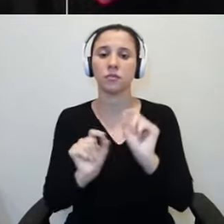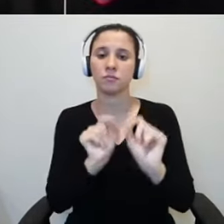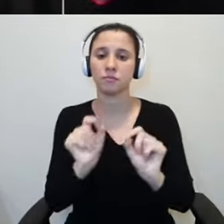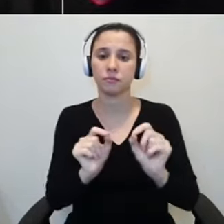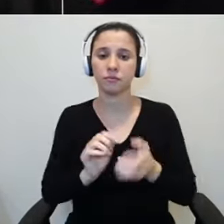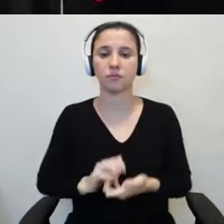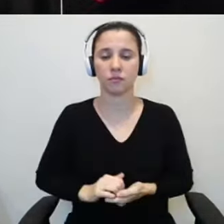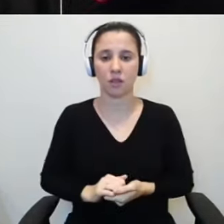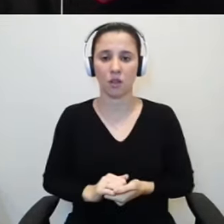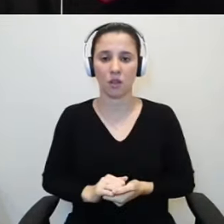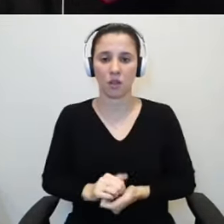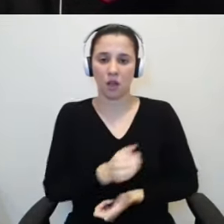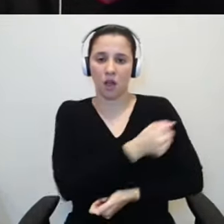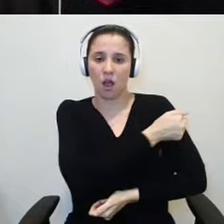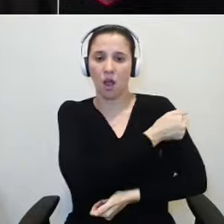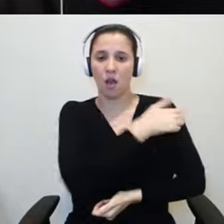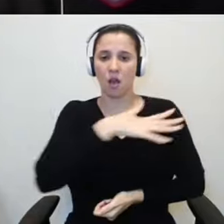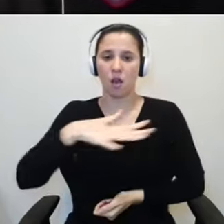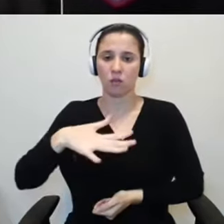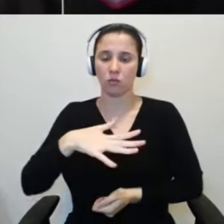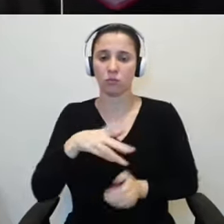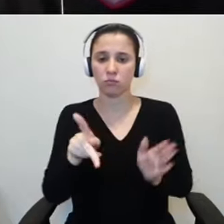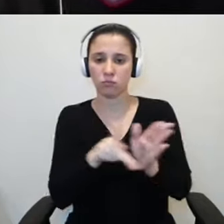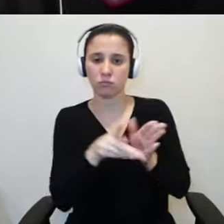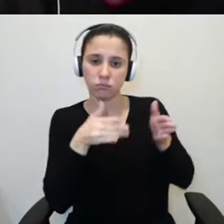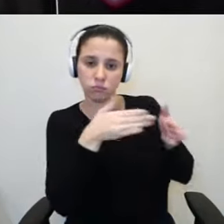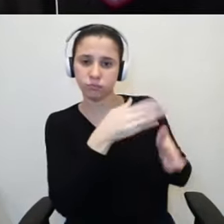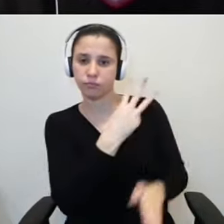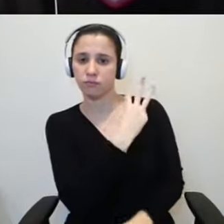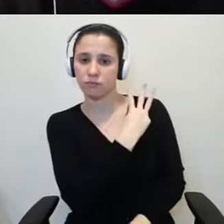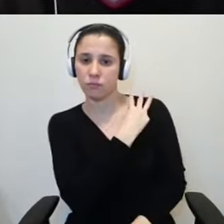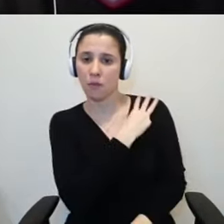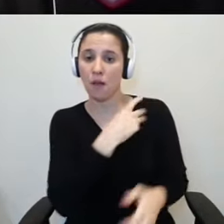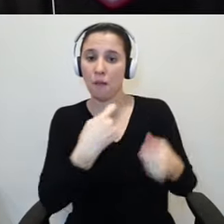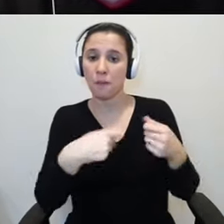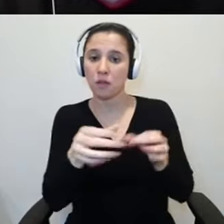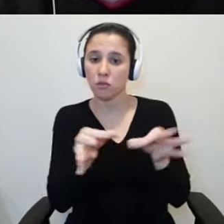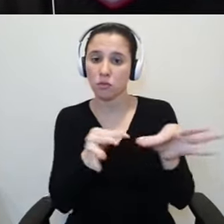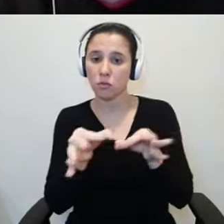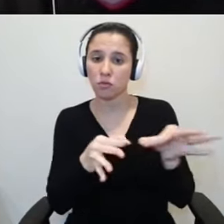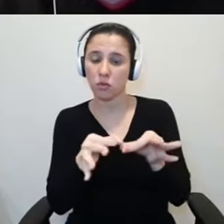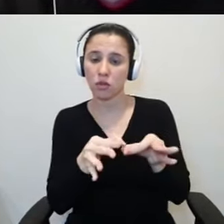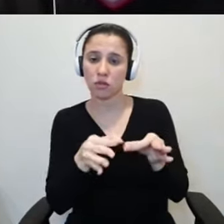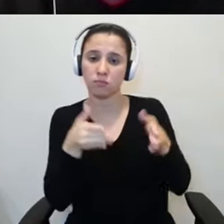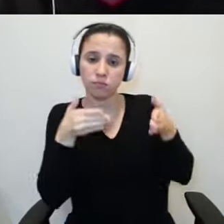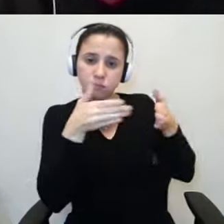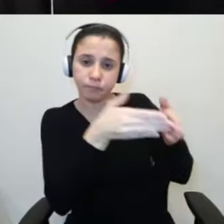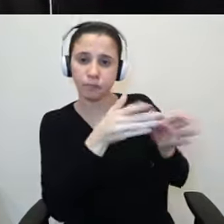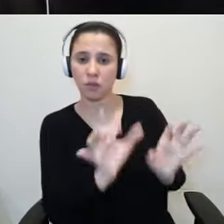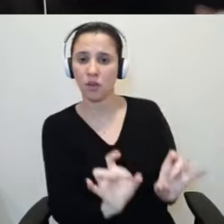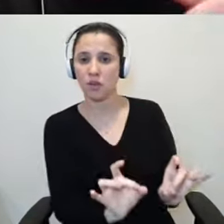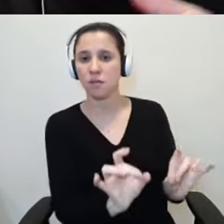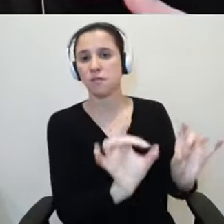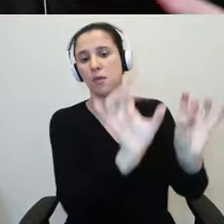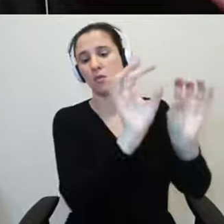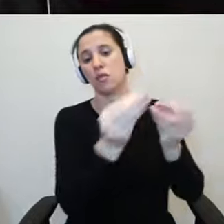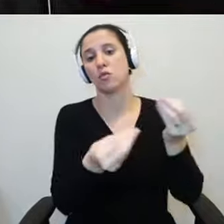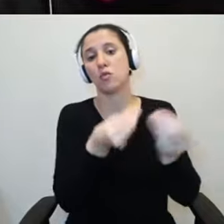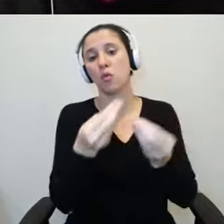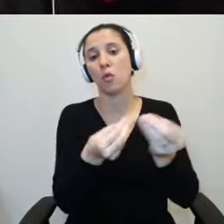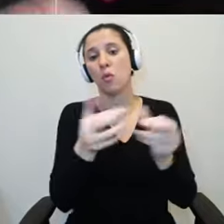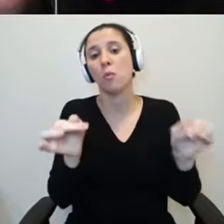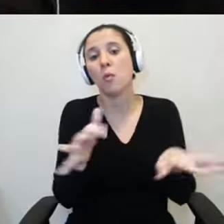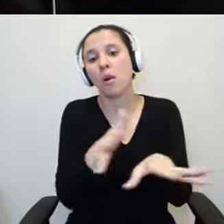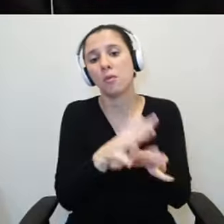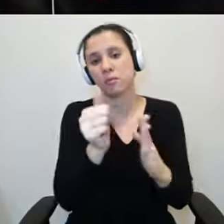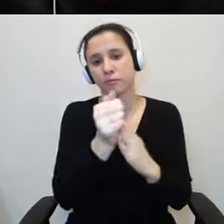do concluintes, eles devem ter um plano especial de conclusão dessas atividades. Então, depois que a gente